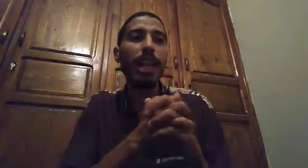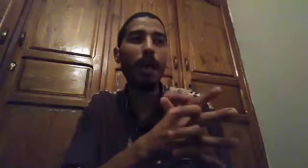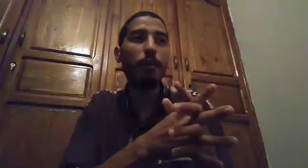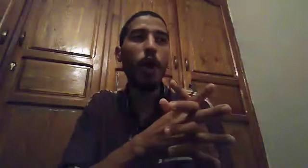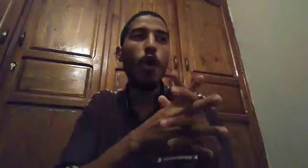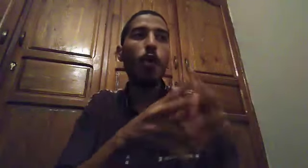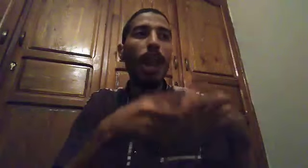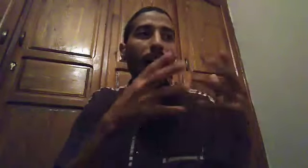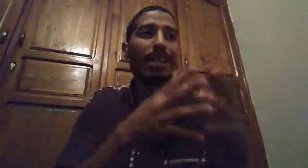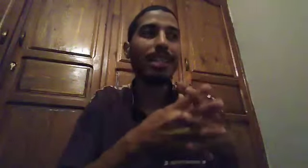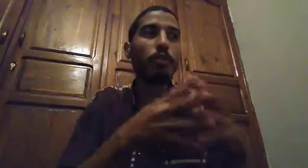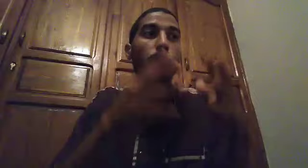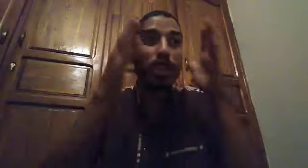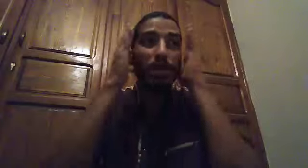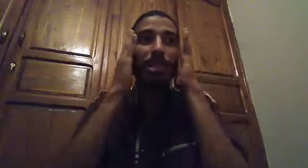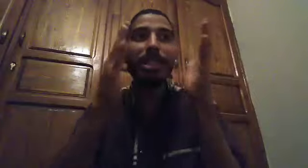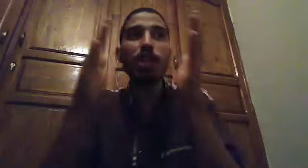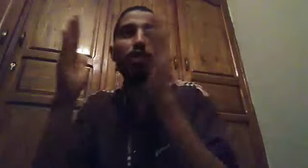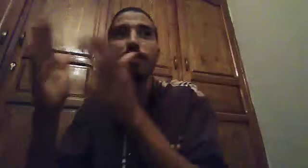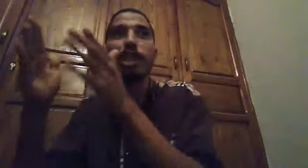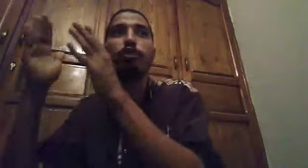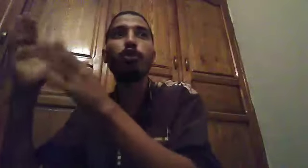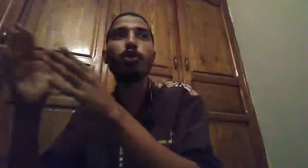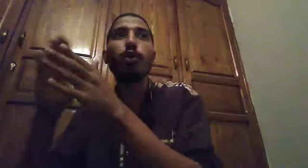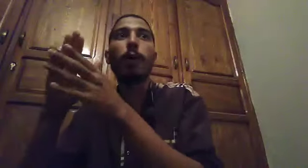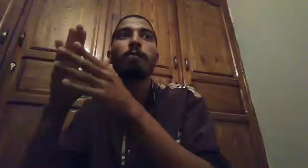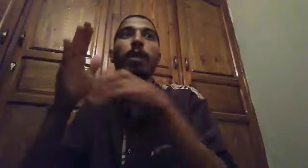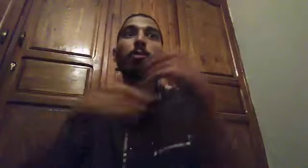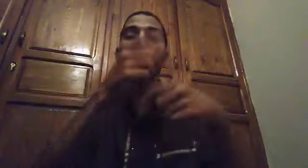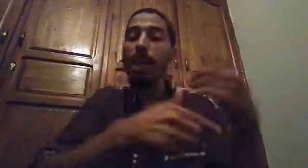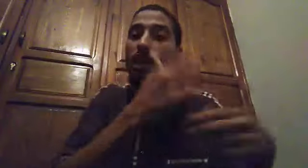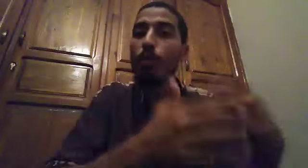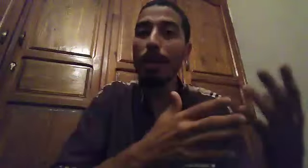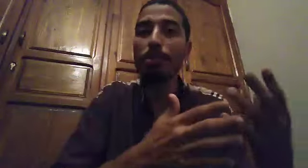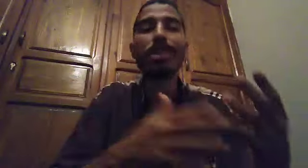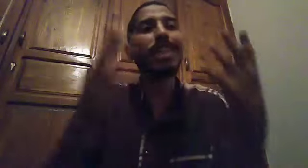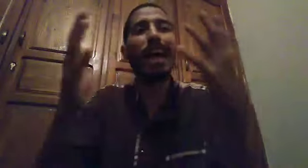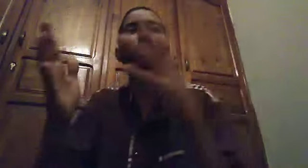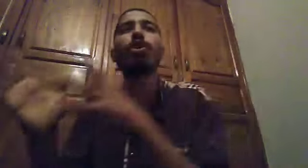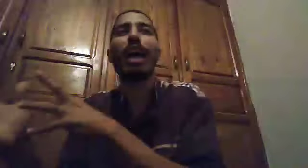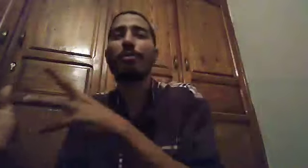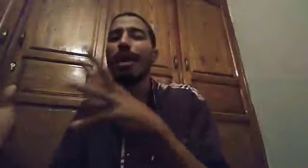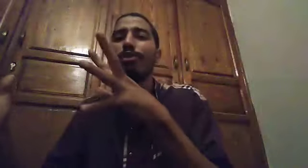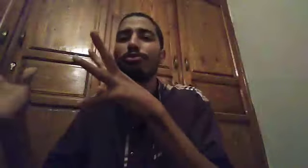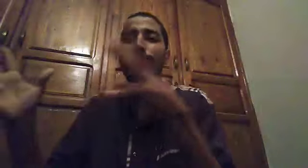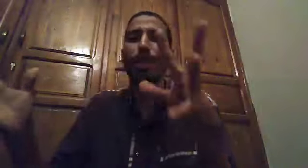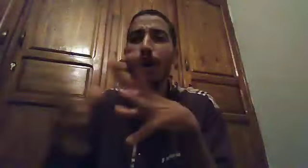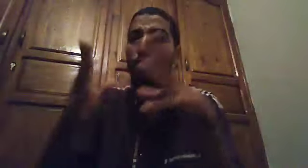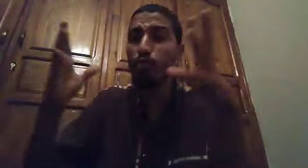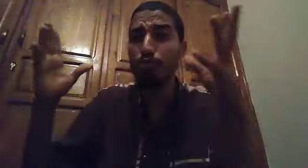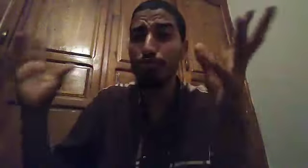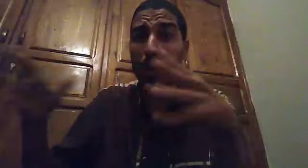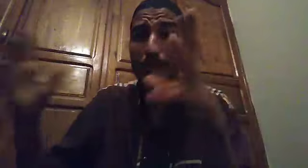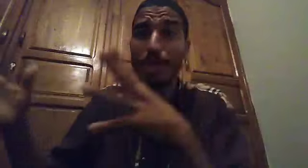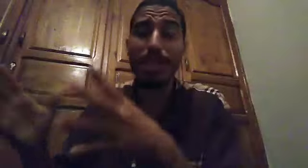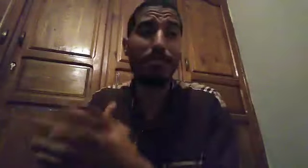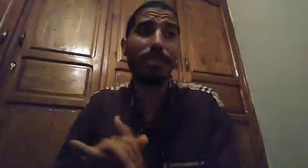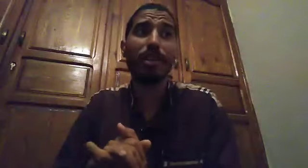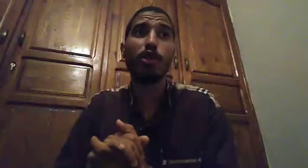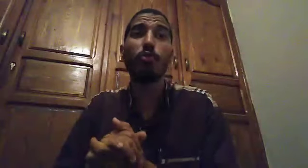لاعب وعلى اعصابه، ماشي داك ميسي اللي شفتي في النصف الربع، ماشي انه ما لعبش مزيان، نعم هو تعبان وعيا وتعب بزاف في هذه الكوبا،